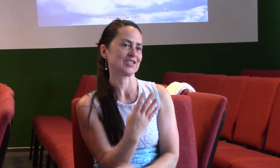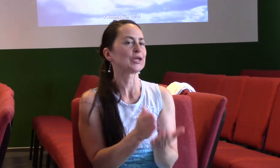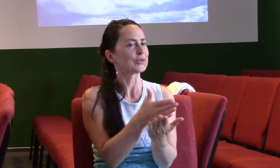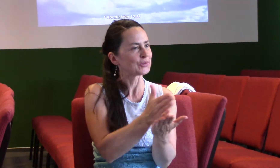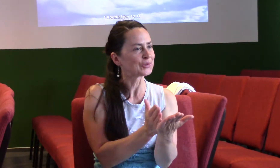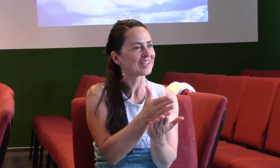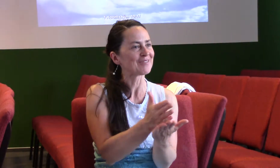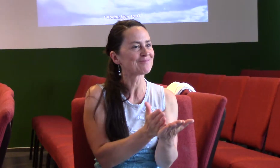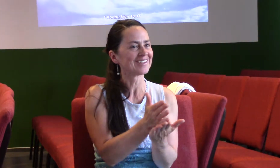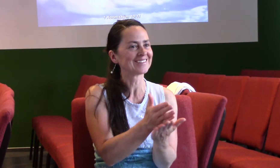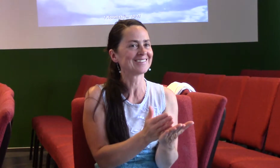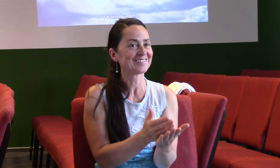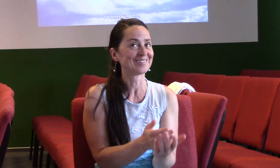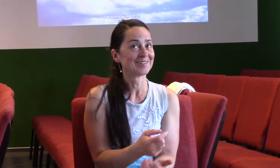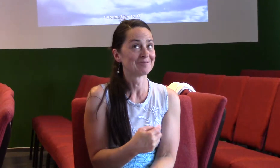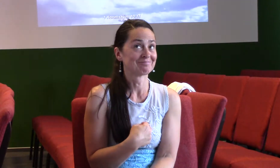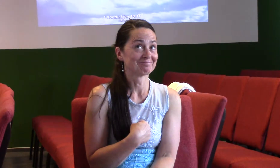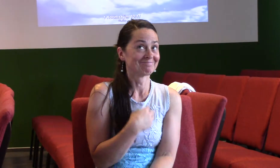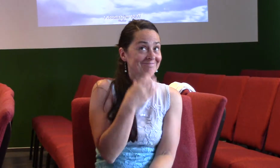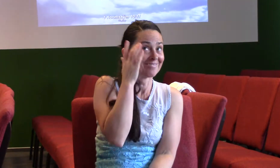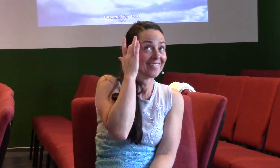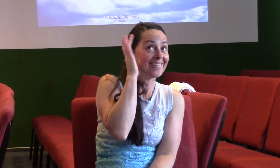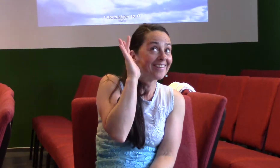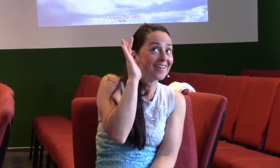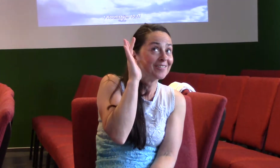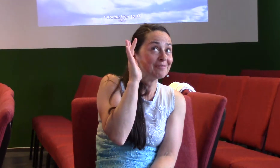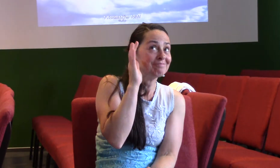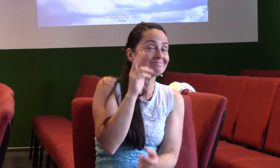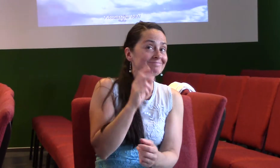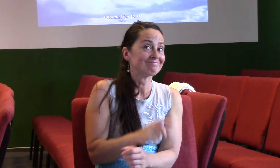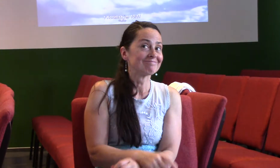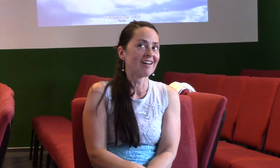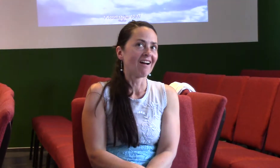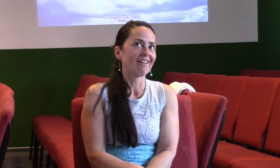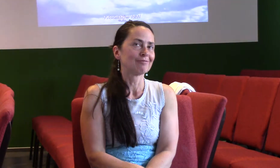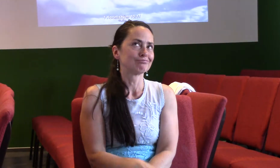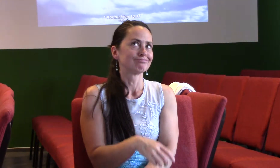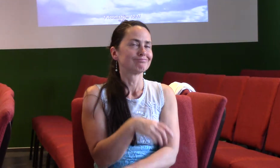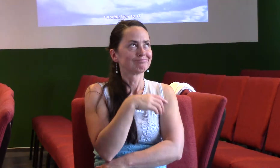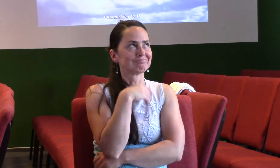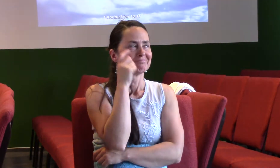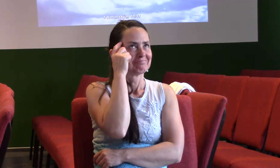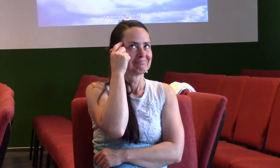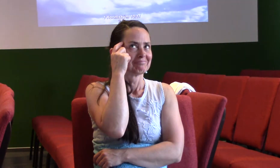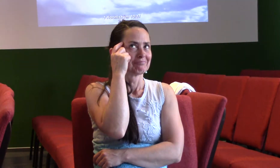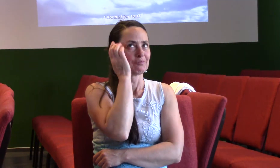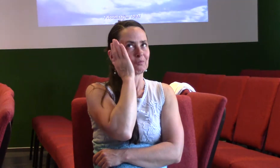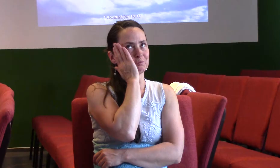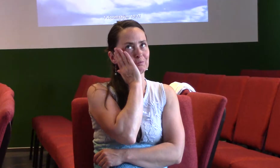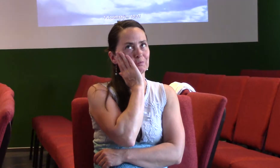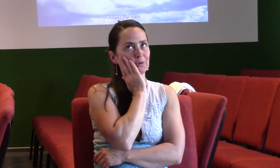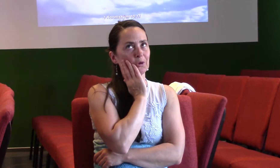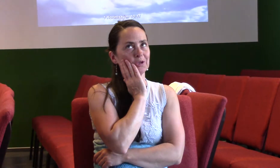Tak jsem mu říkal, prosím tě, během dvou měsíců je vrát. Vrátí nové, dej